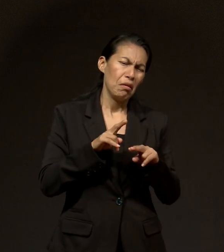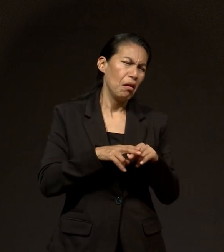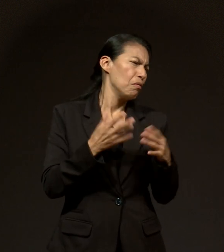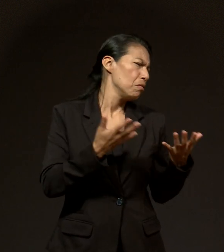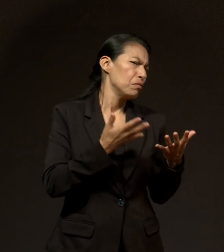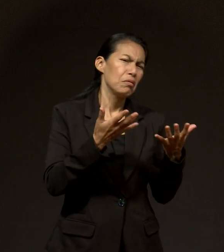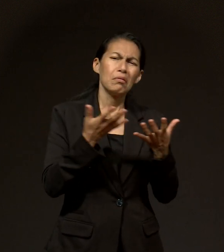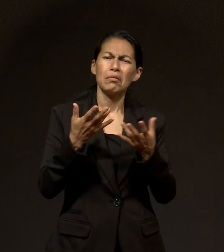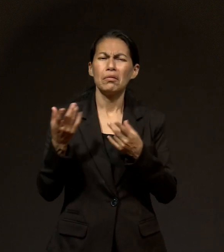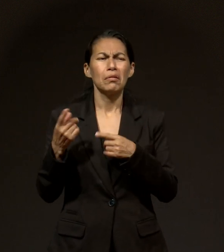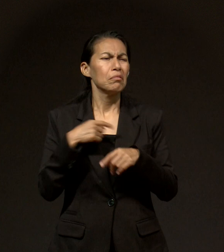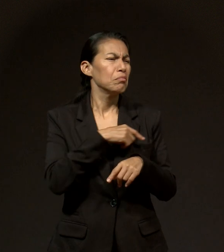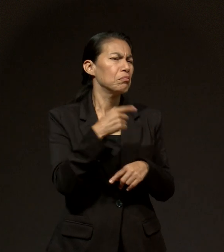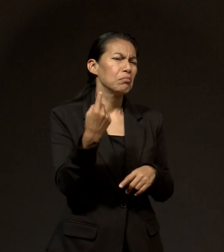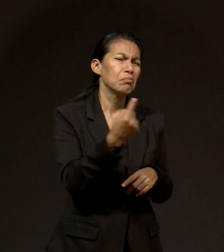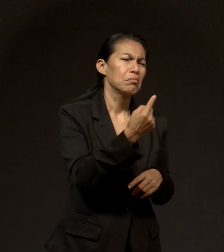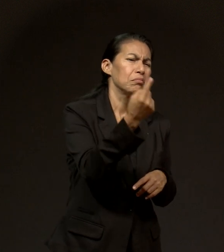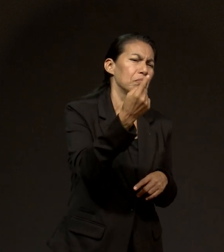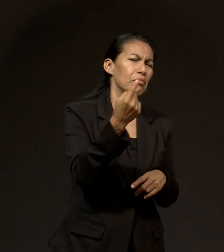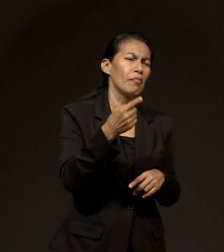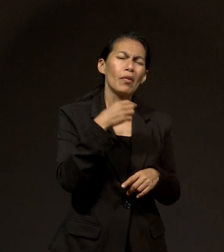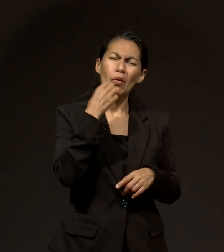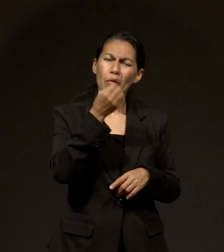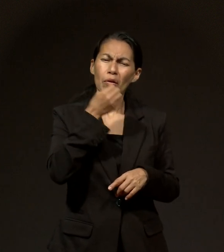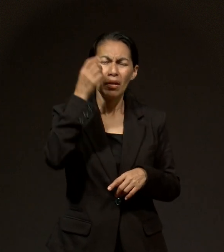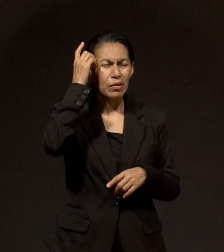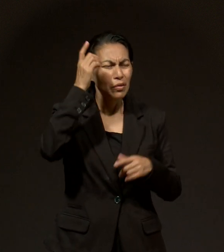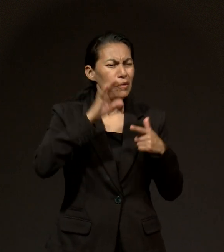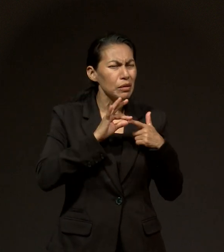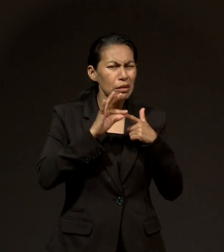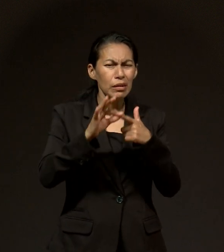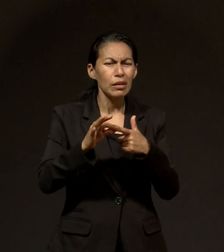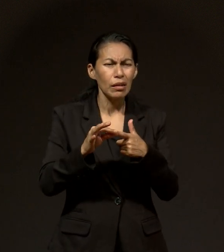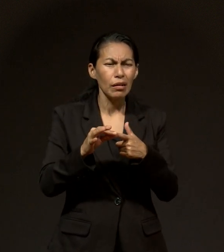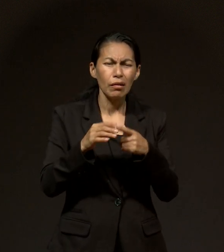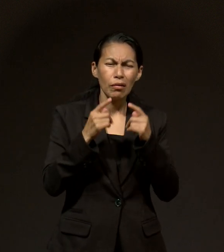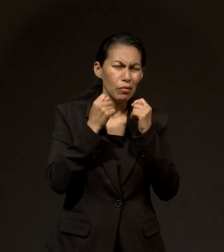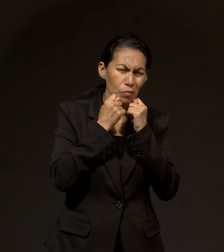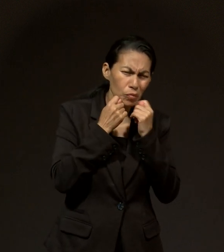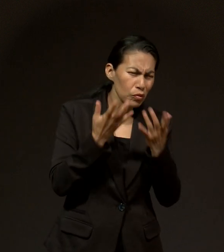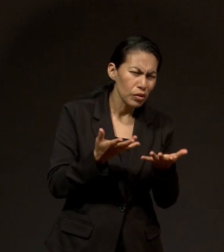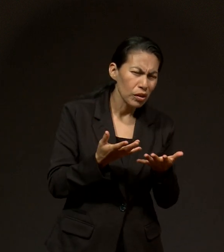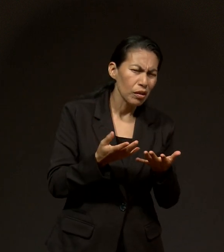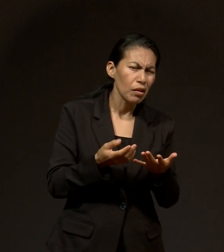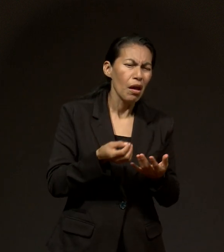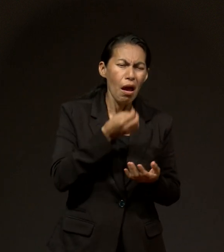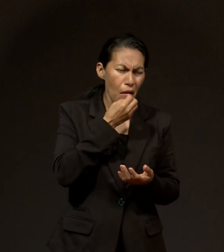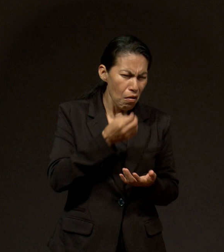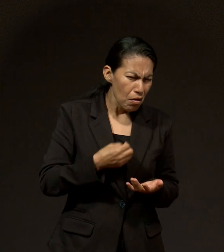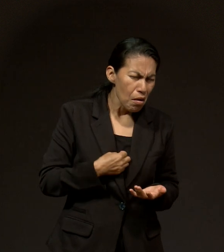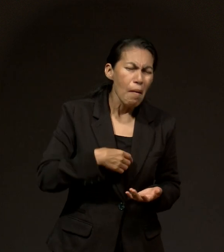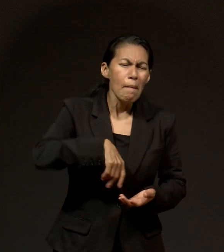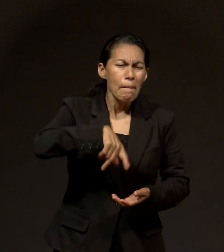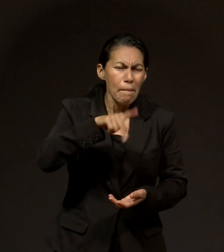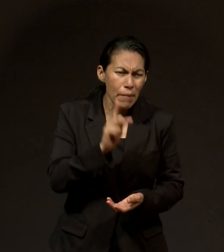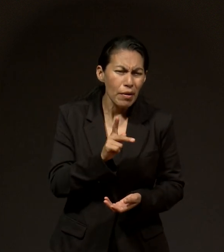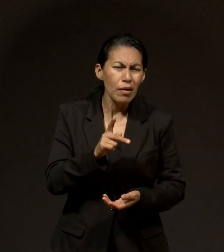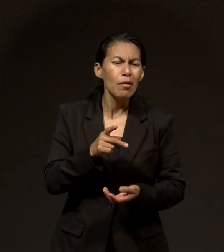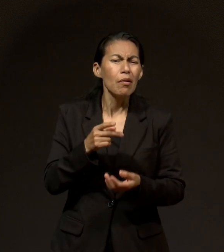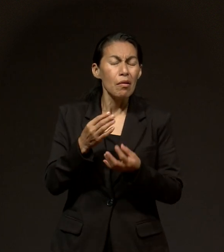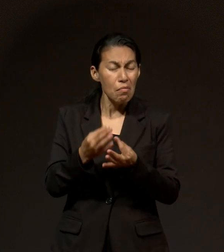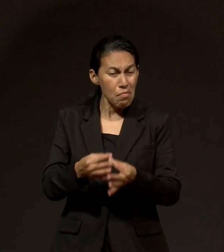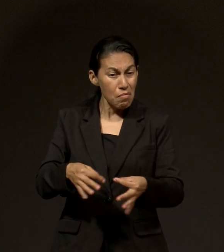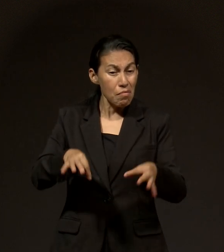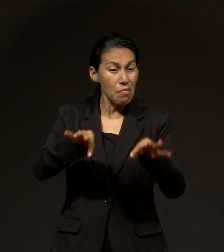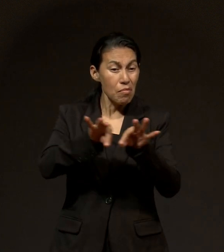haciendo otros quehaceres y estar orando. Y Dios nos va guiando. No importa la posición, pero sí importa la convicción.